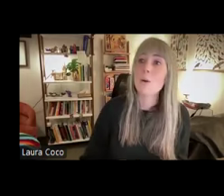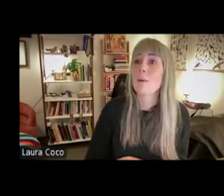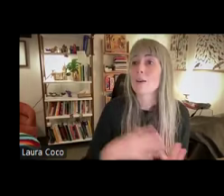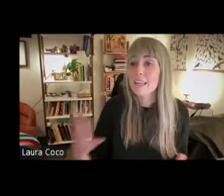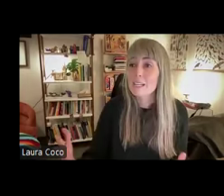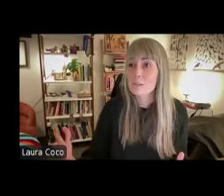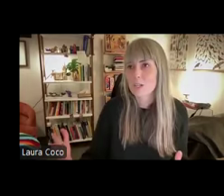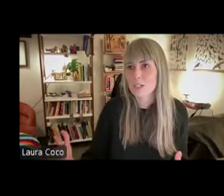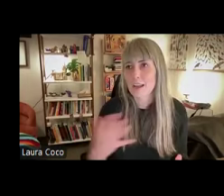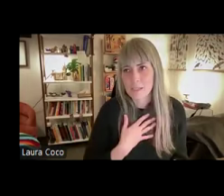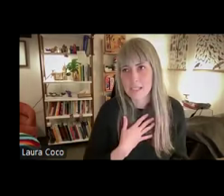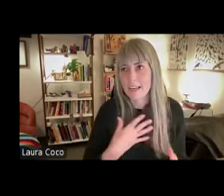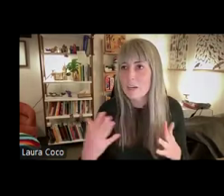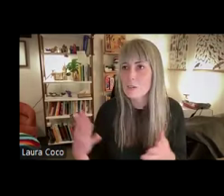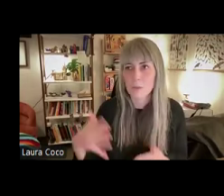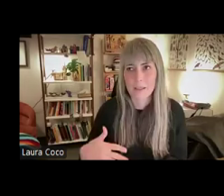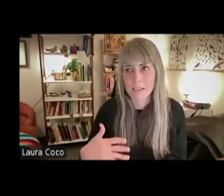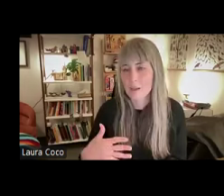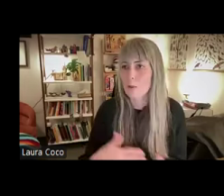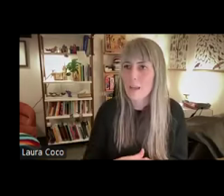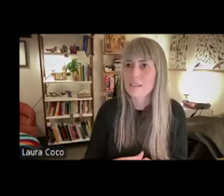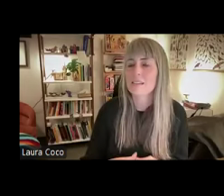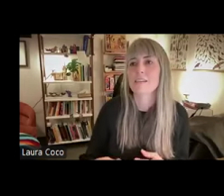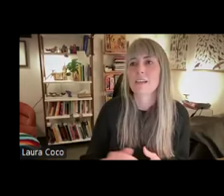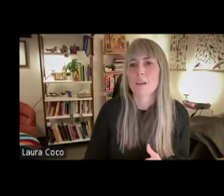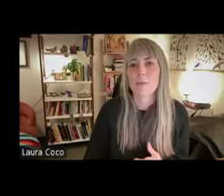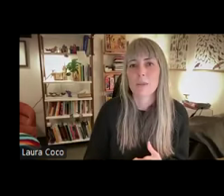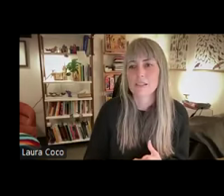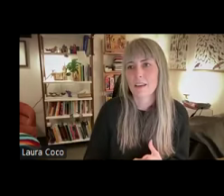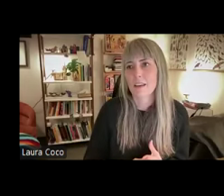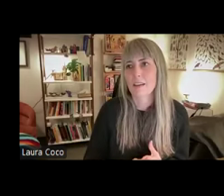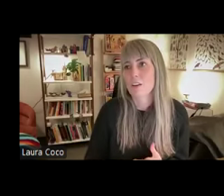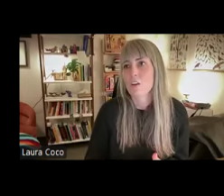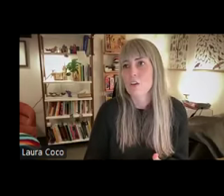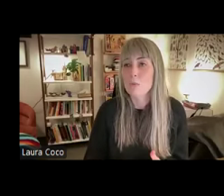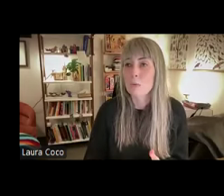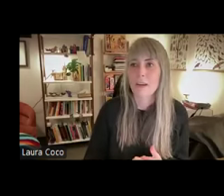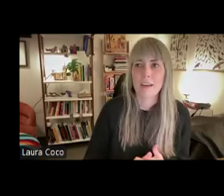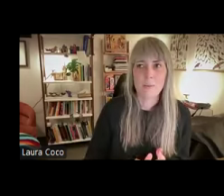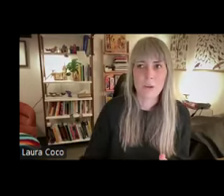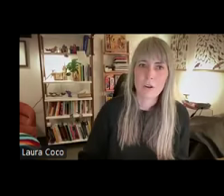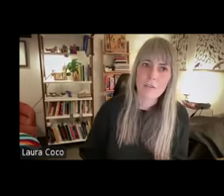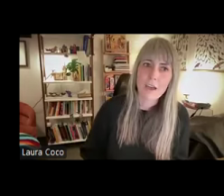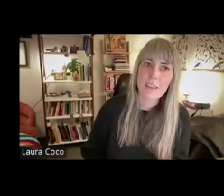Cuando trabajan en los campos. Nosotros sabemos sobre el calor